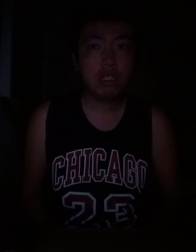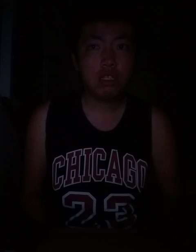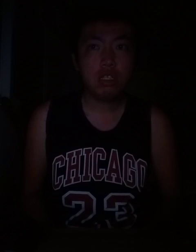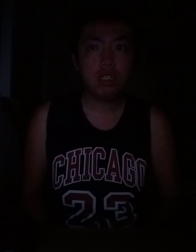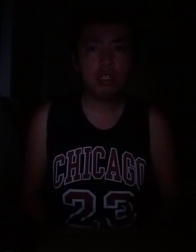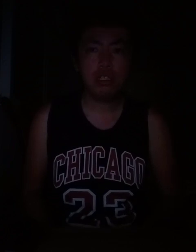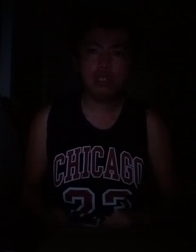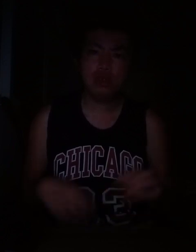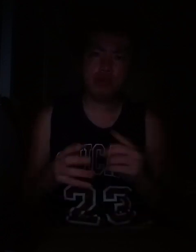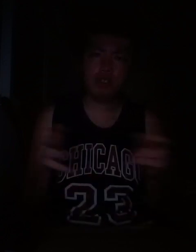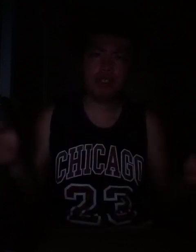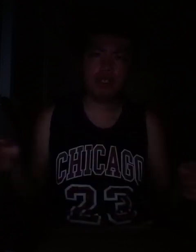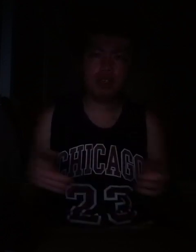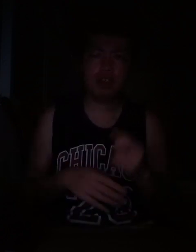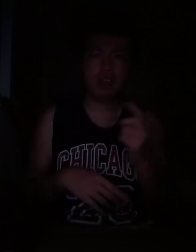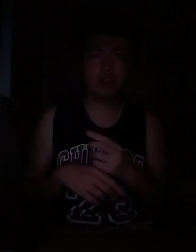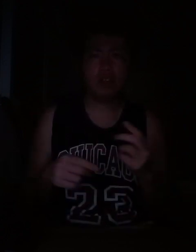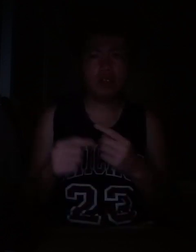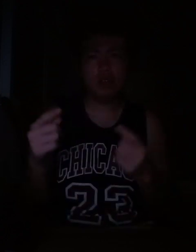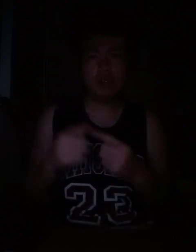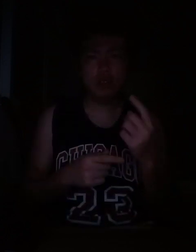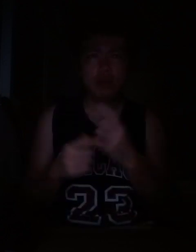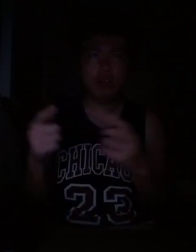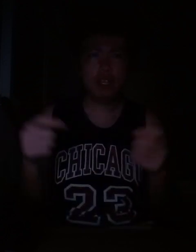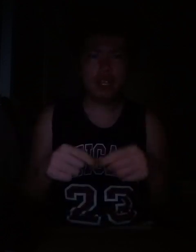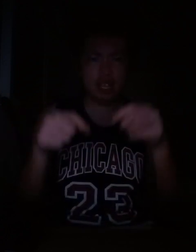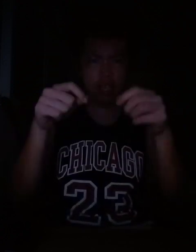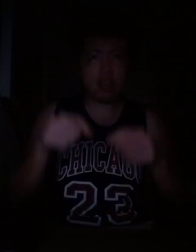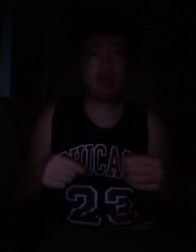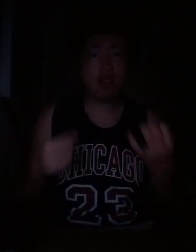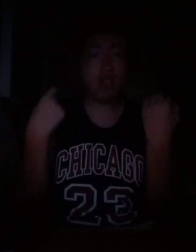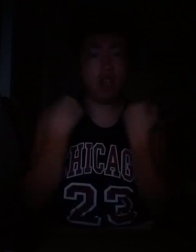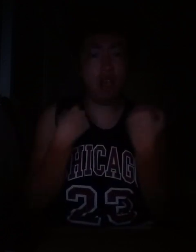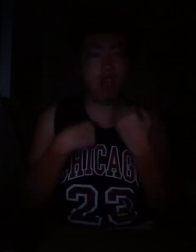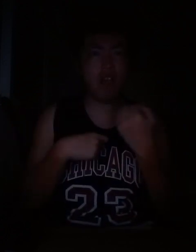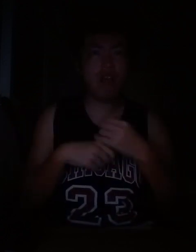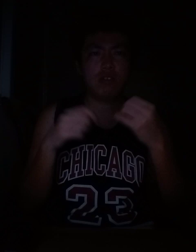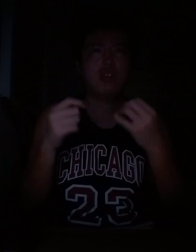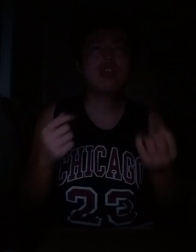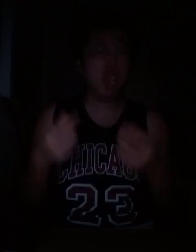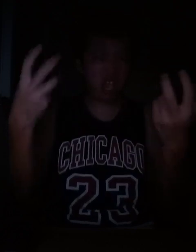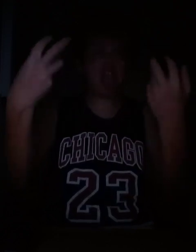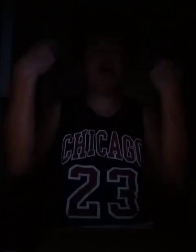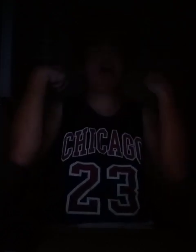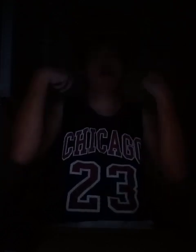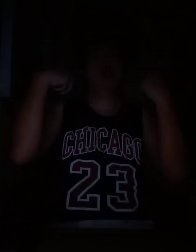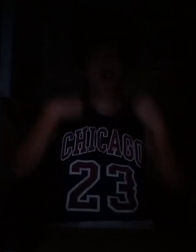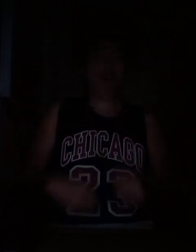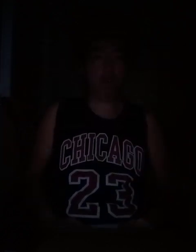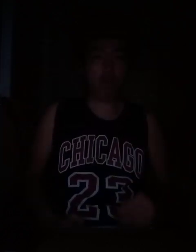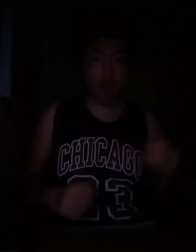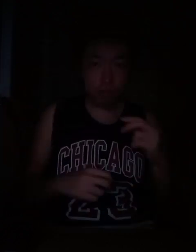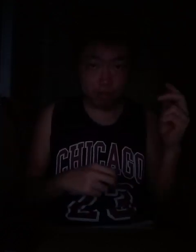먼 길 떠나는 여주인공이 욕심껏 배낭을 채웁니다. 하지만 일어나려다 뒤로 자빠집니다. 기어이 나서지만